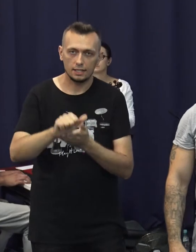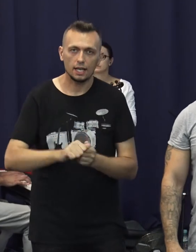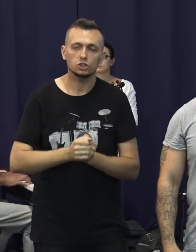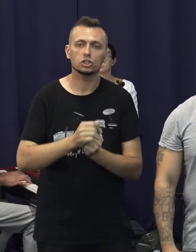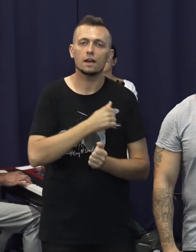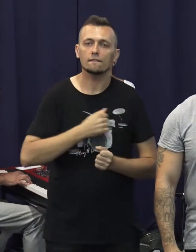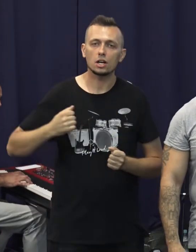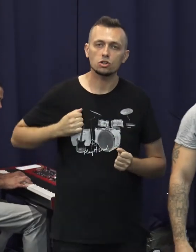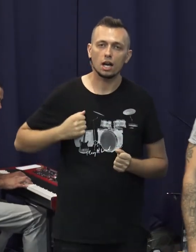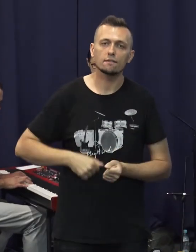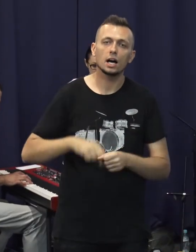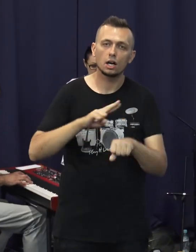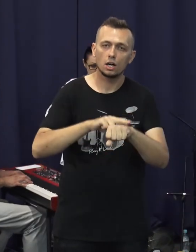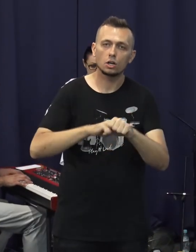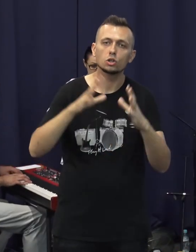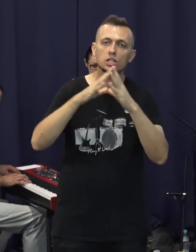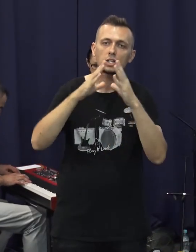o godzinie 10